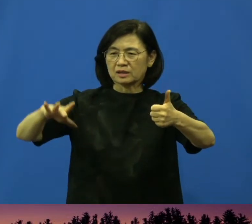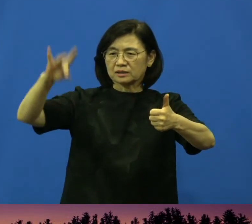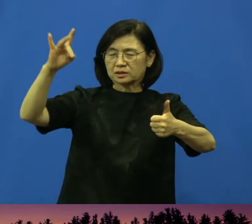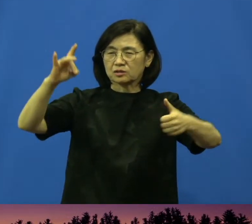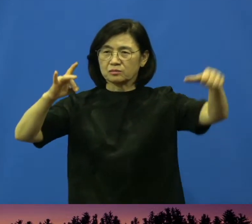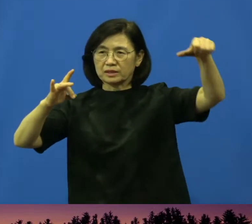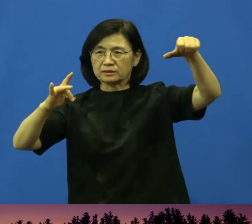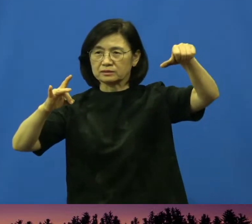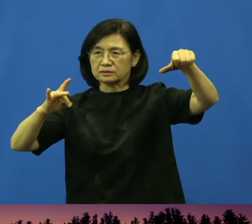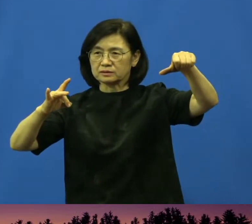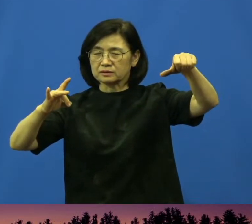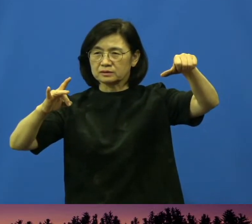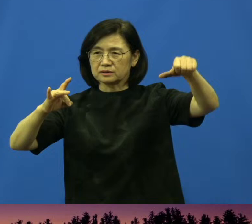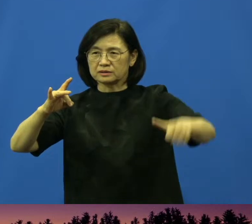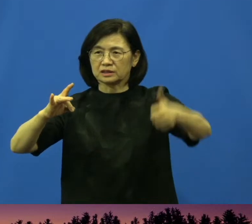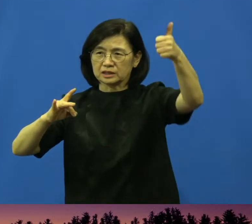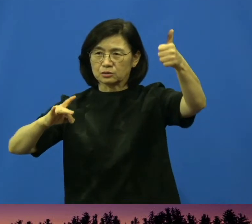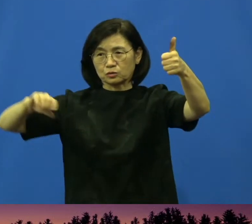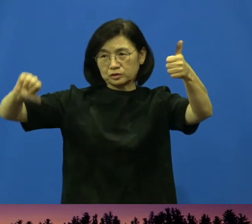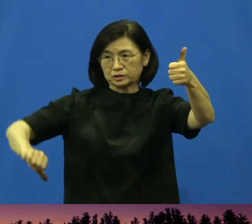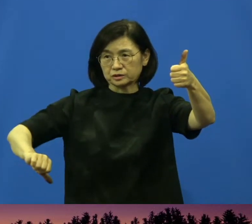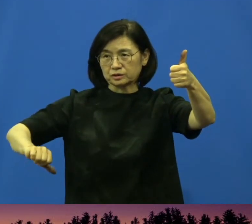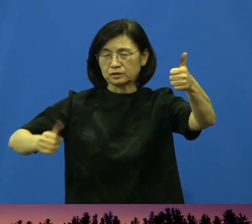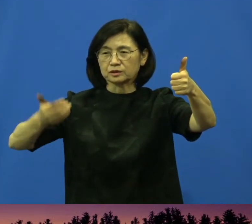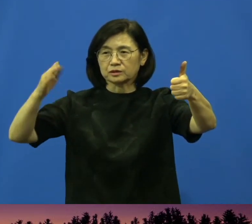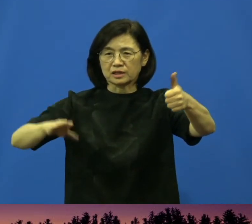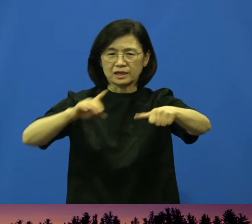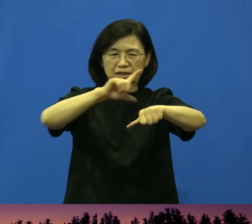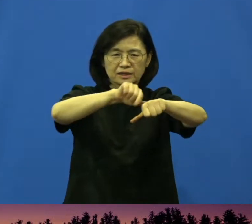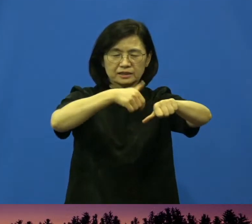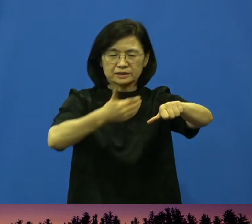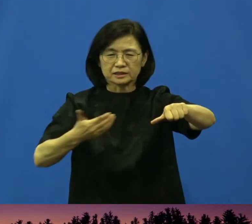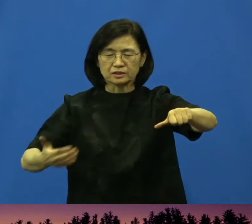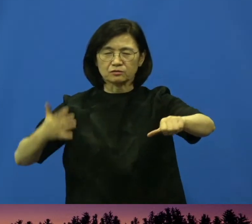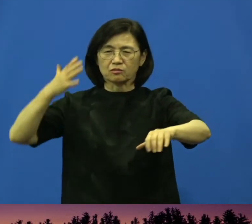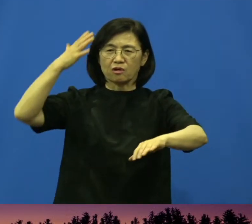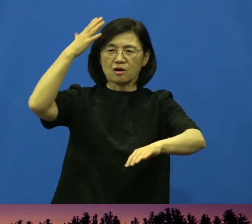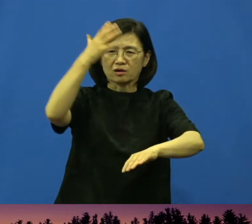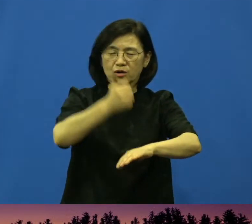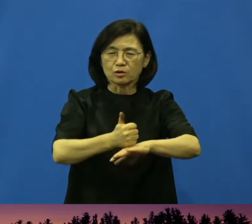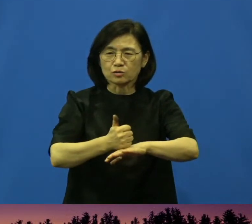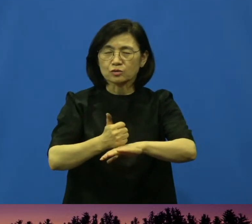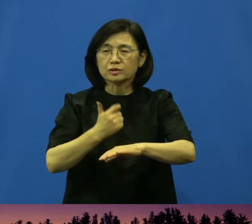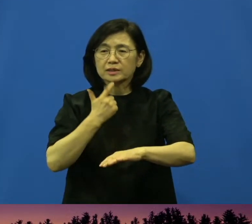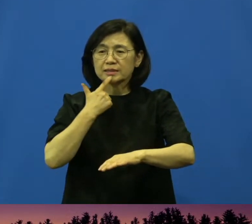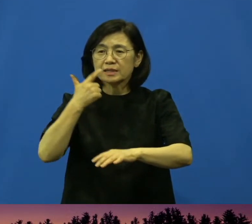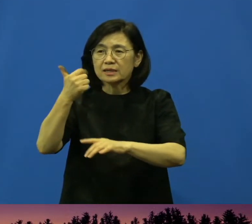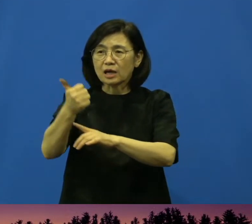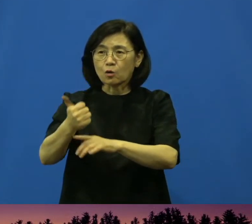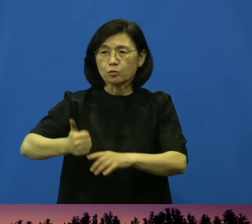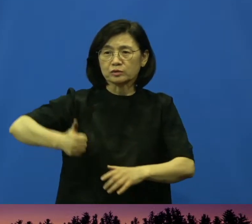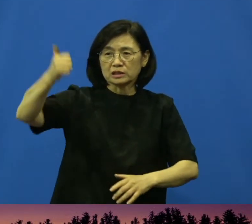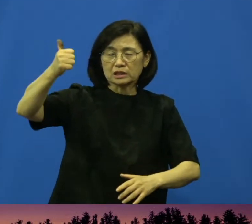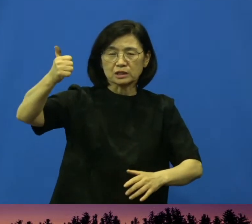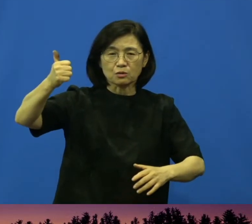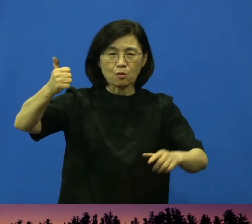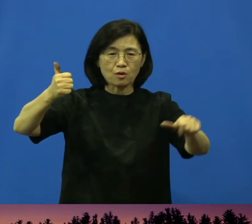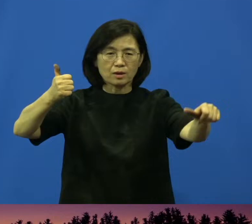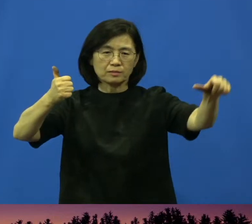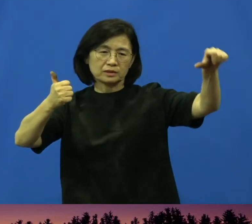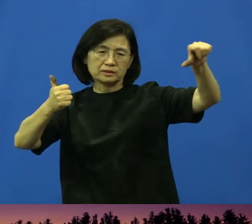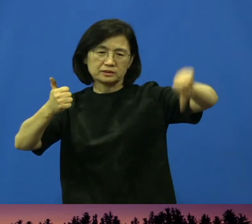이기죠. 나중에 자기가 원하는 아내도 없고 자기가 원하는 그런 양떼들을